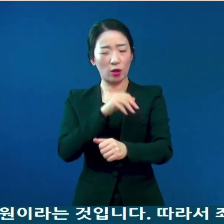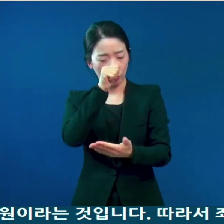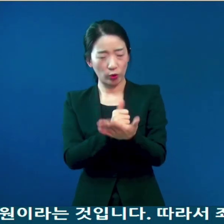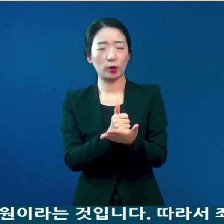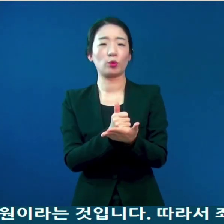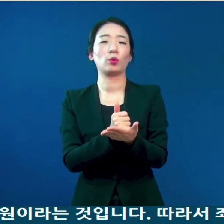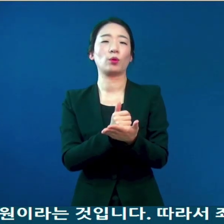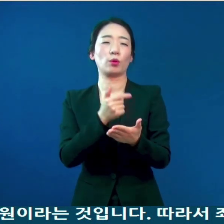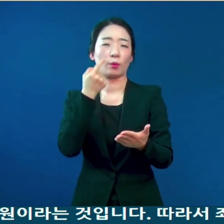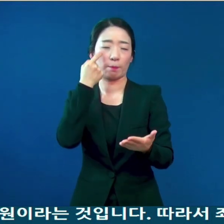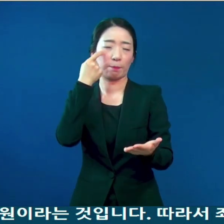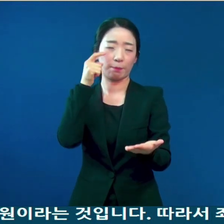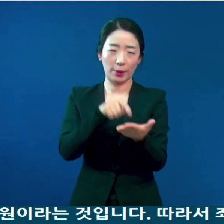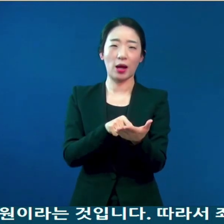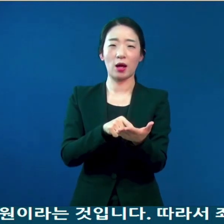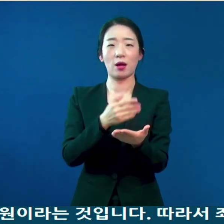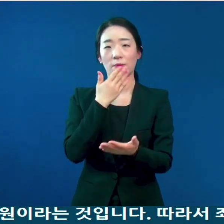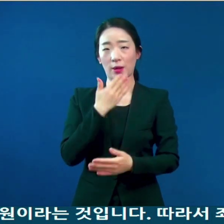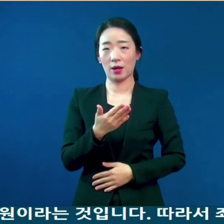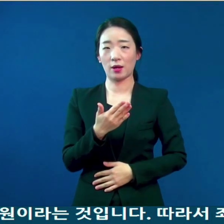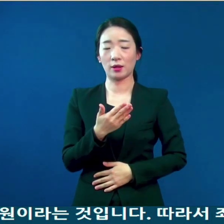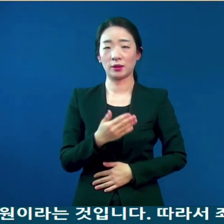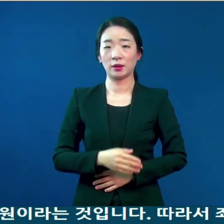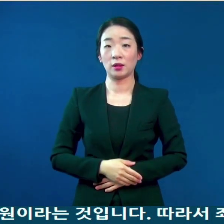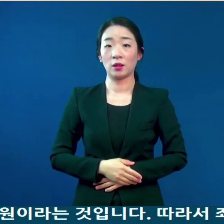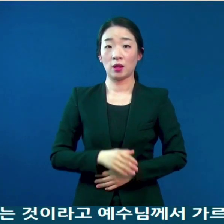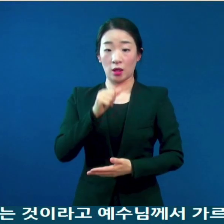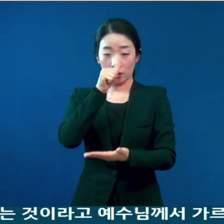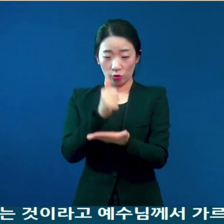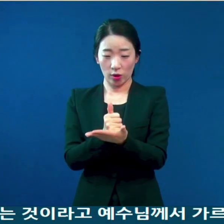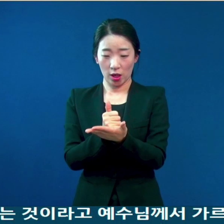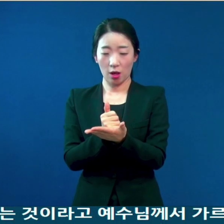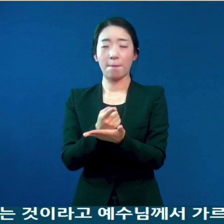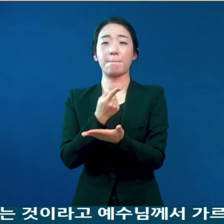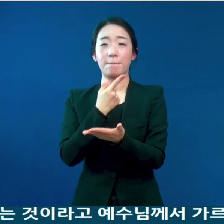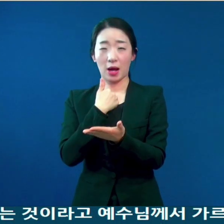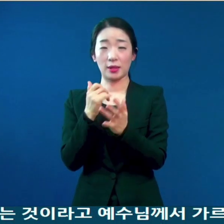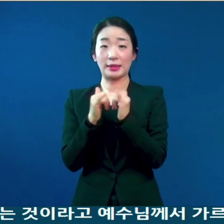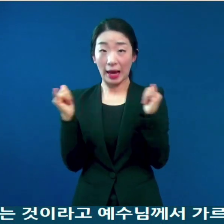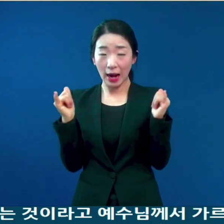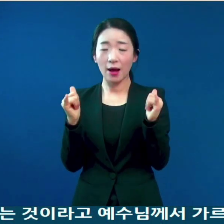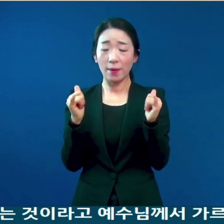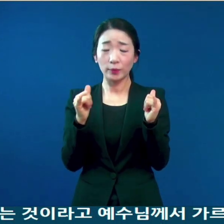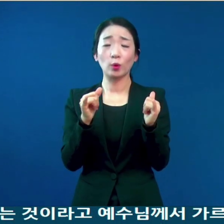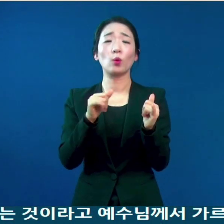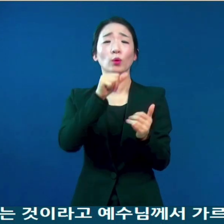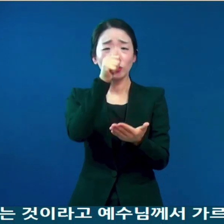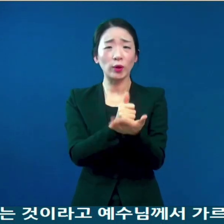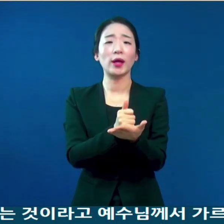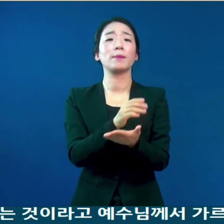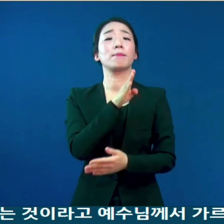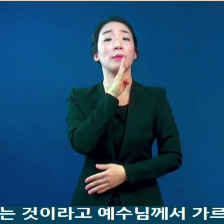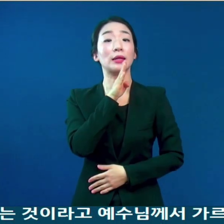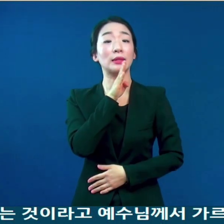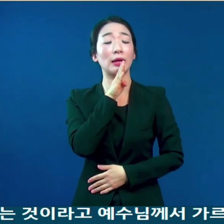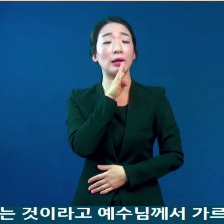말씀하십니다. 그리고 그 책임은 죄를 지은 그 사람에게 있지만, 그 사람의